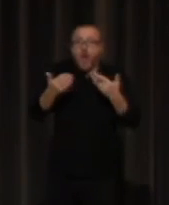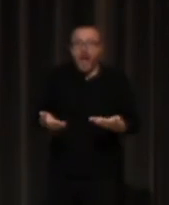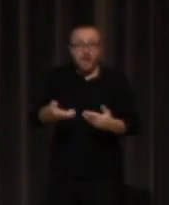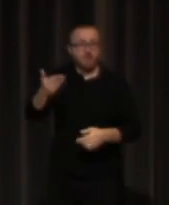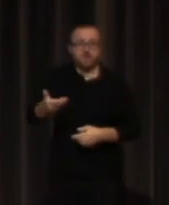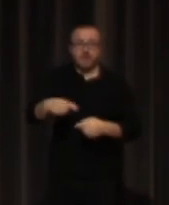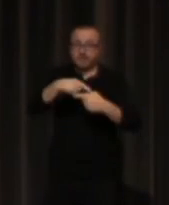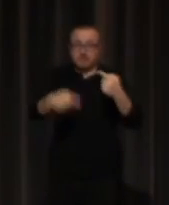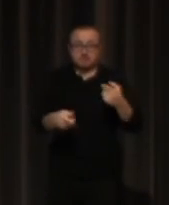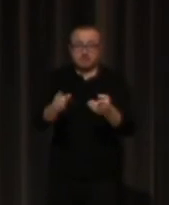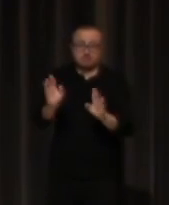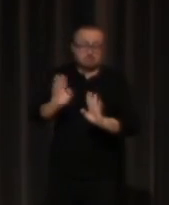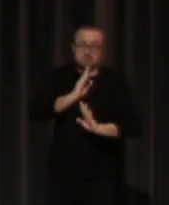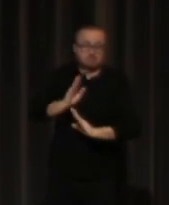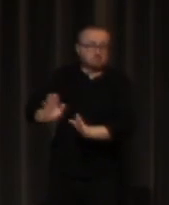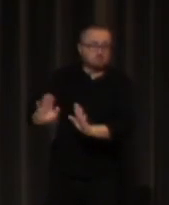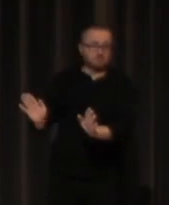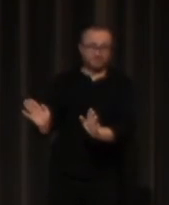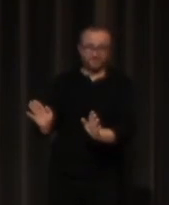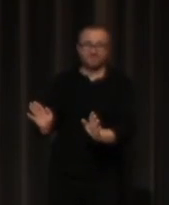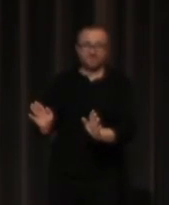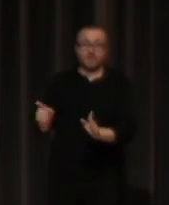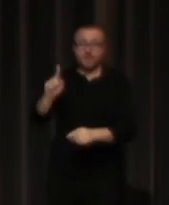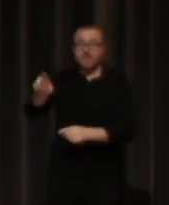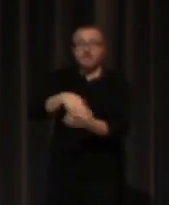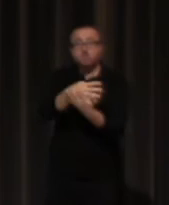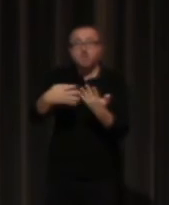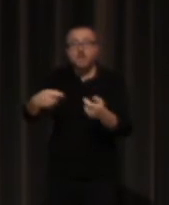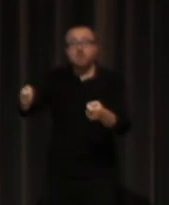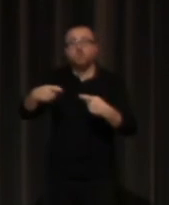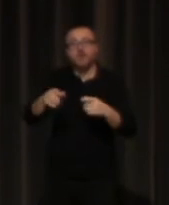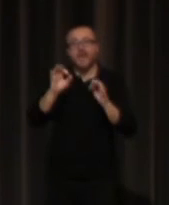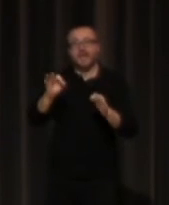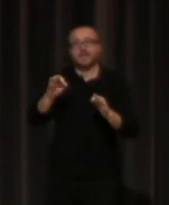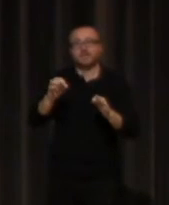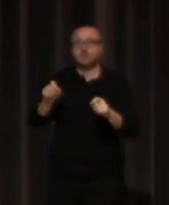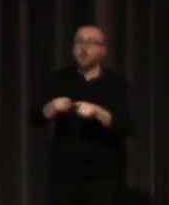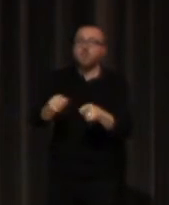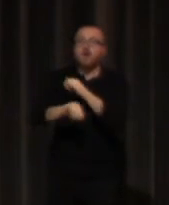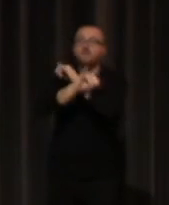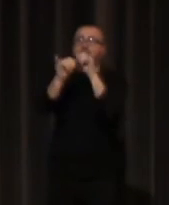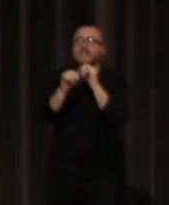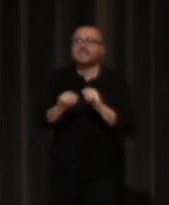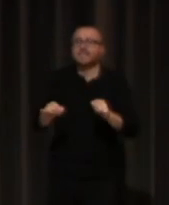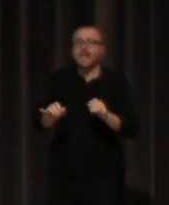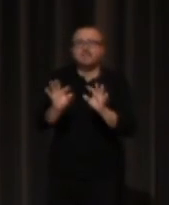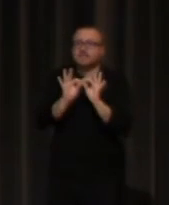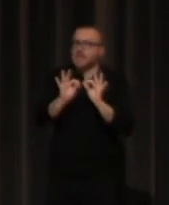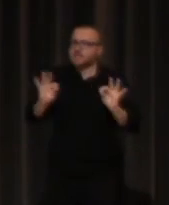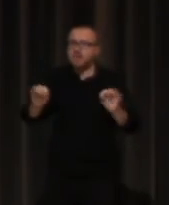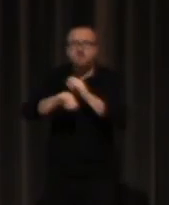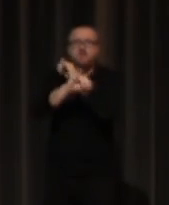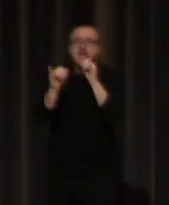que la humanitat és capaç, demanéssim només que ens donés aquesta felicitat tan simple. Oblida-ho tot